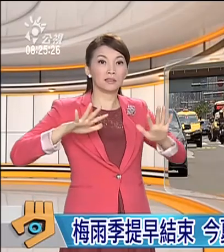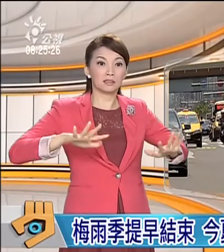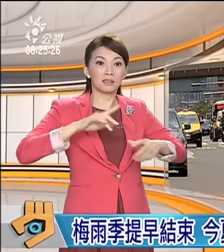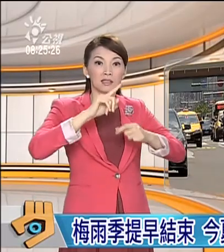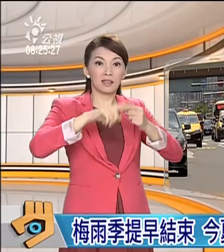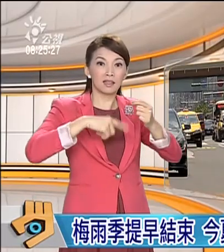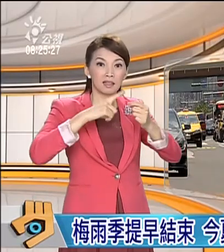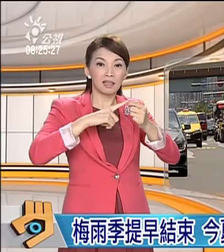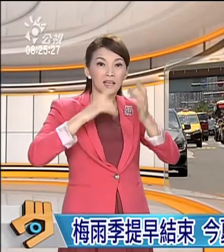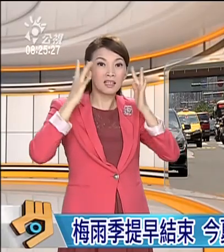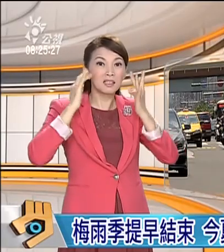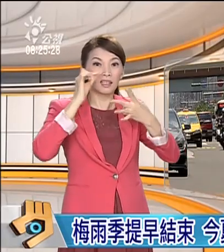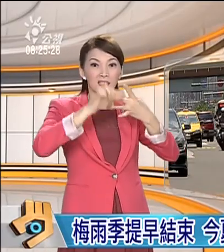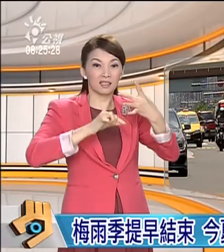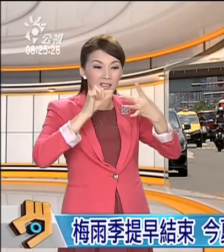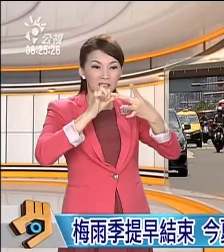是高温又少雨。